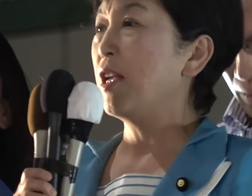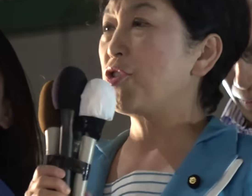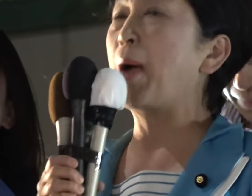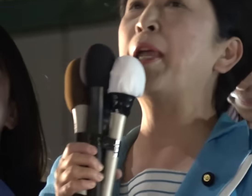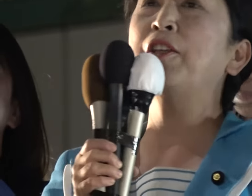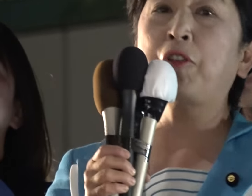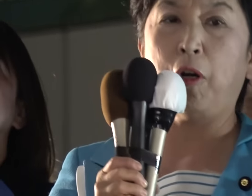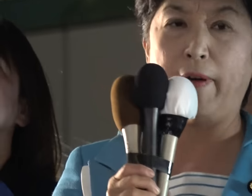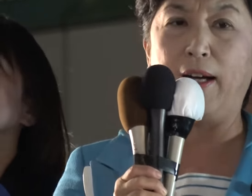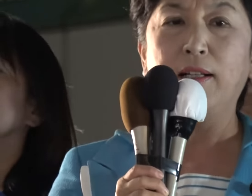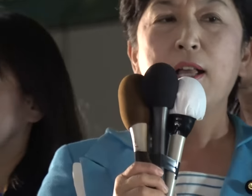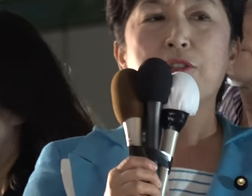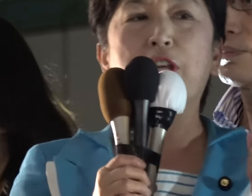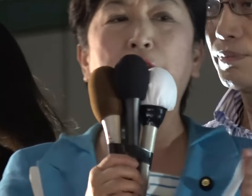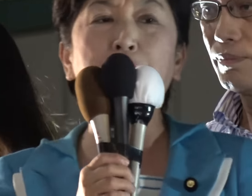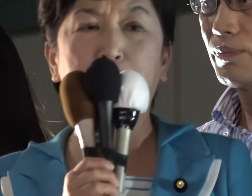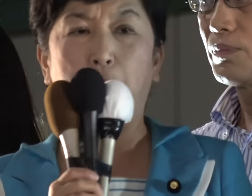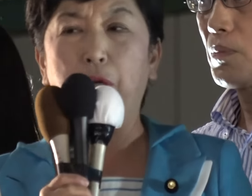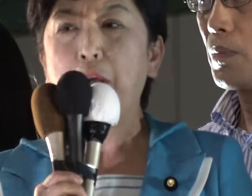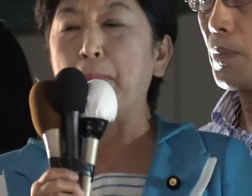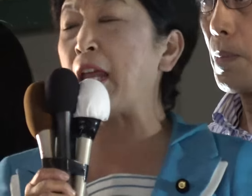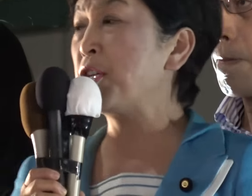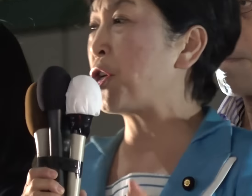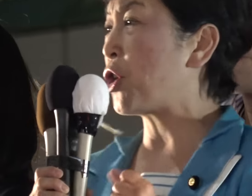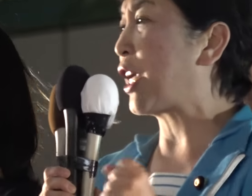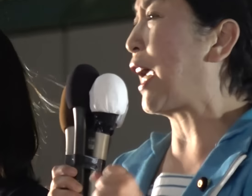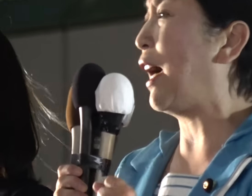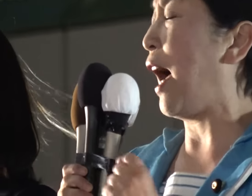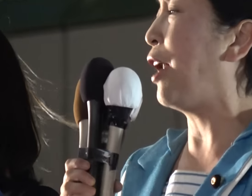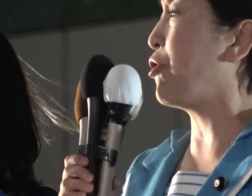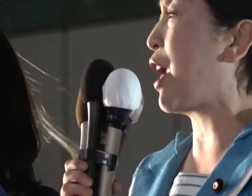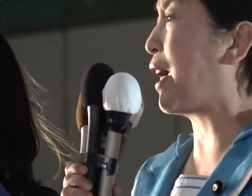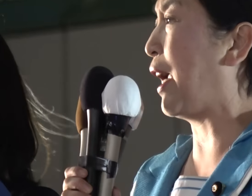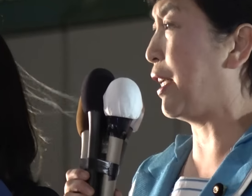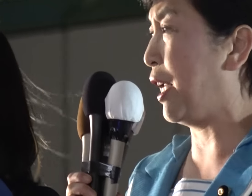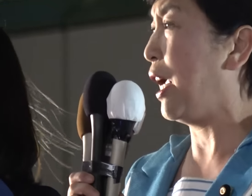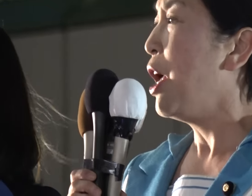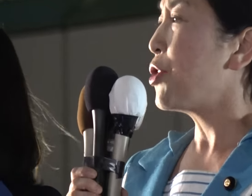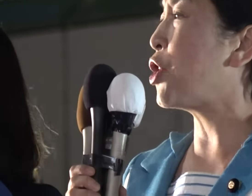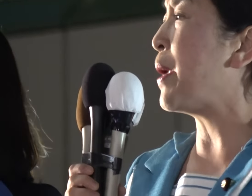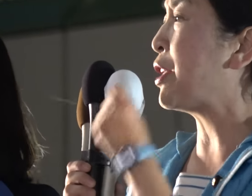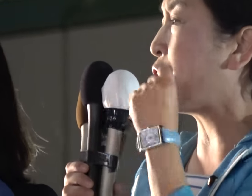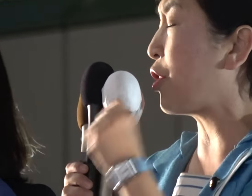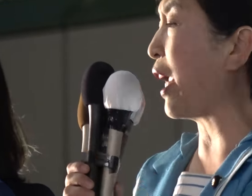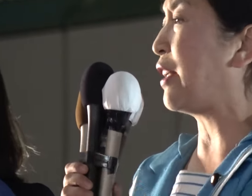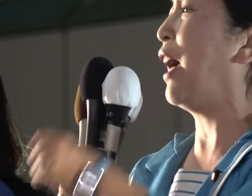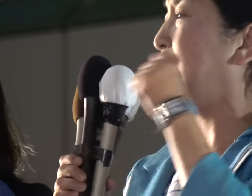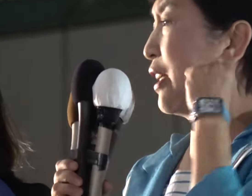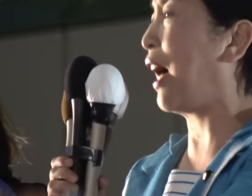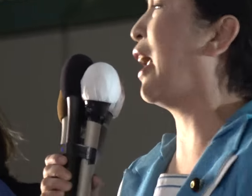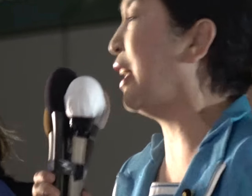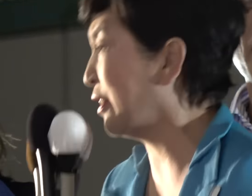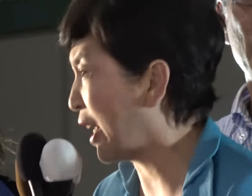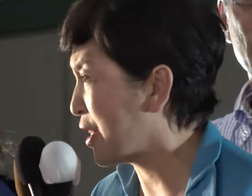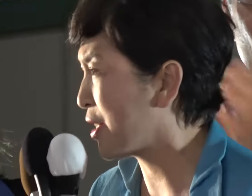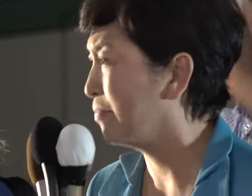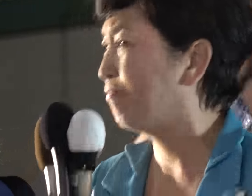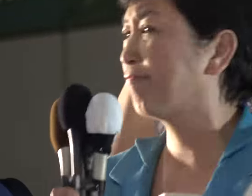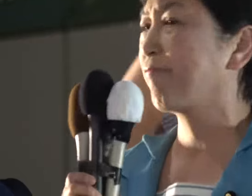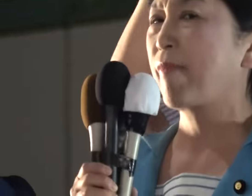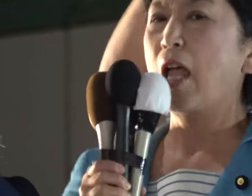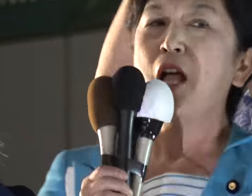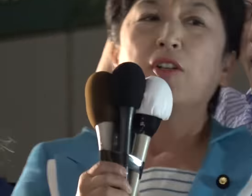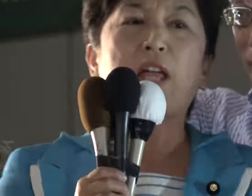私たちは社民党は自由と民主主義がある社会に住み続けたいからなんです